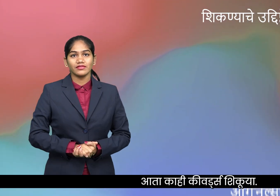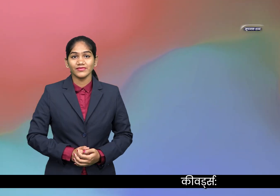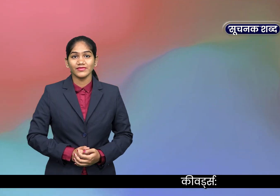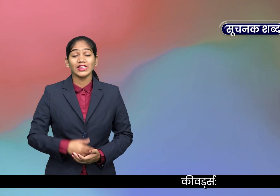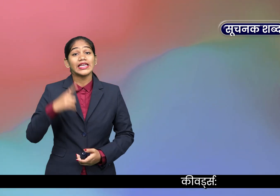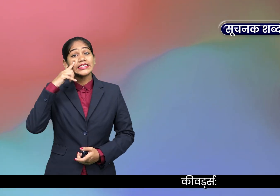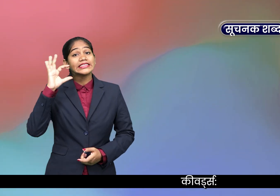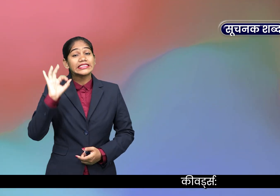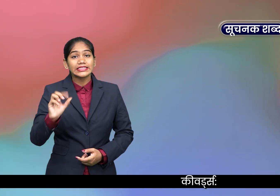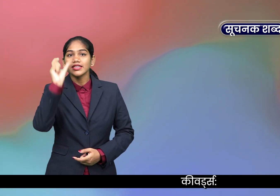कीवर्ड्स.